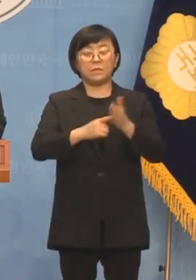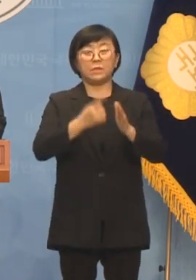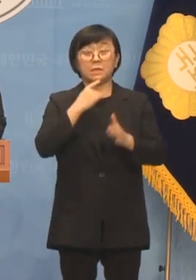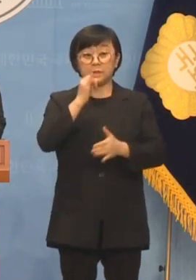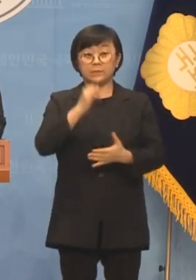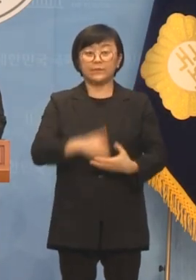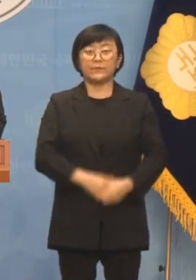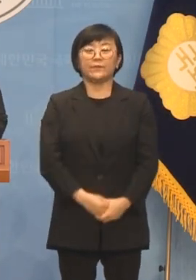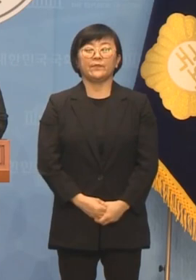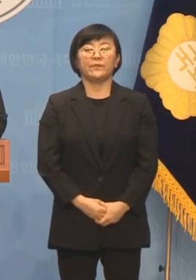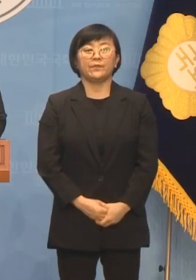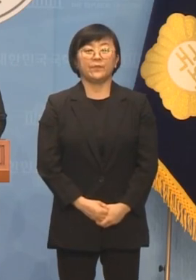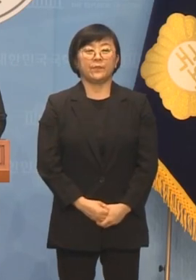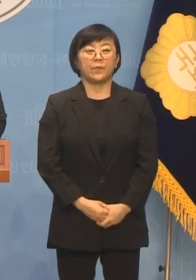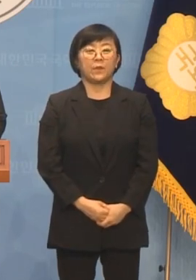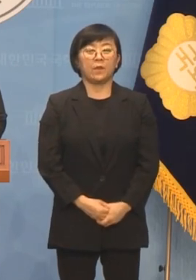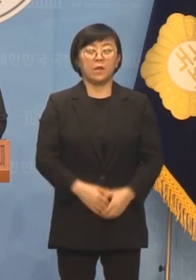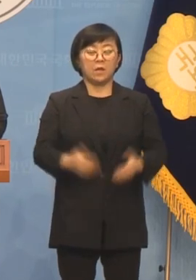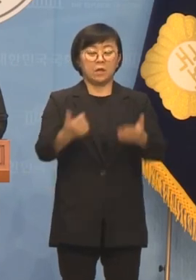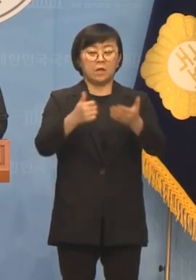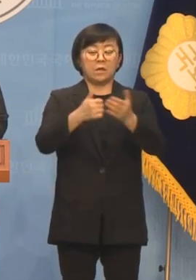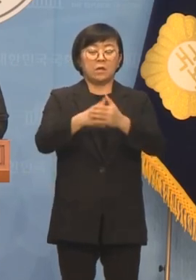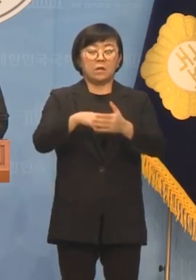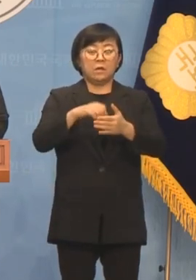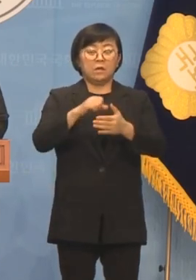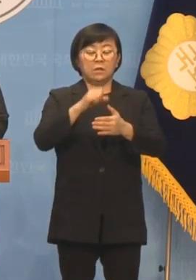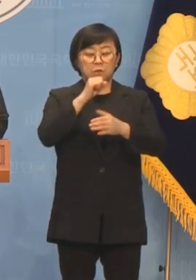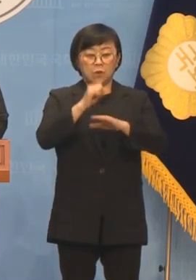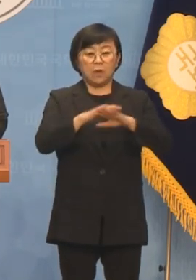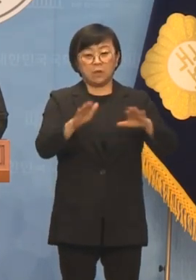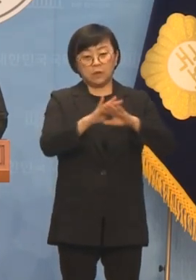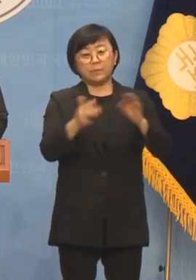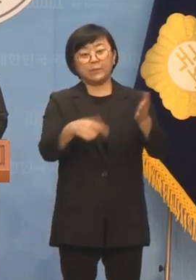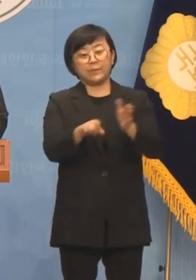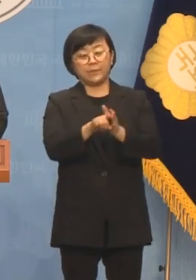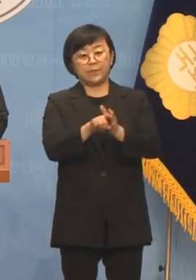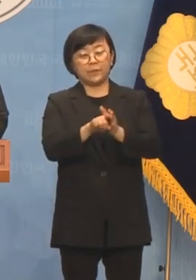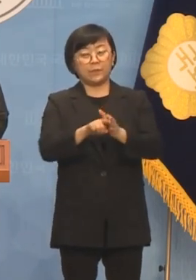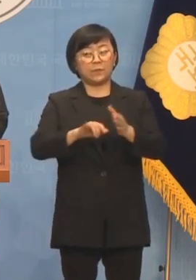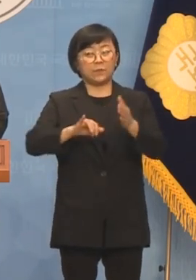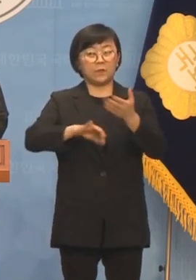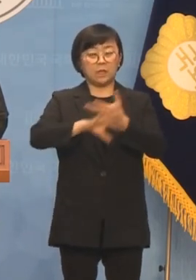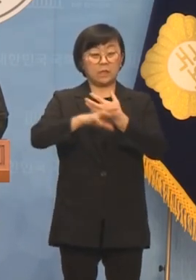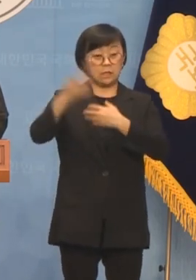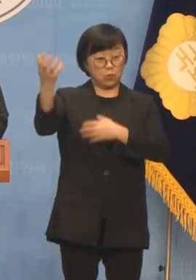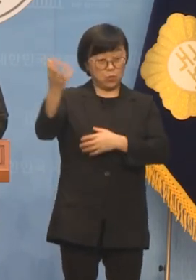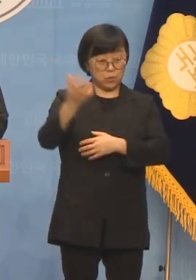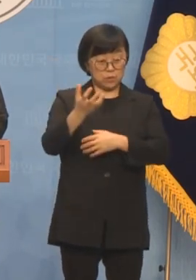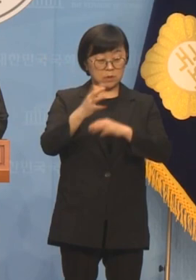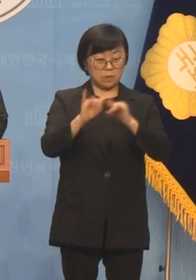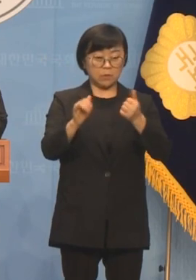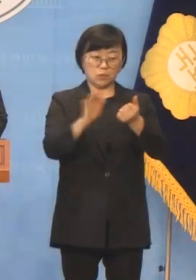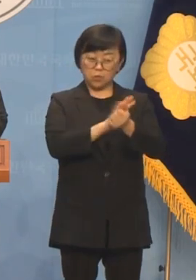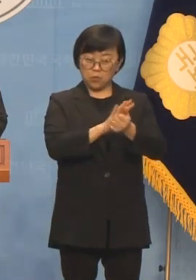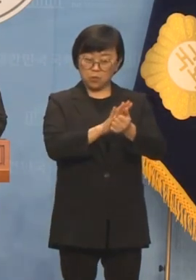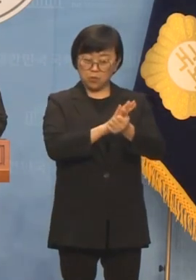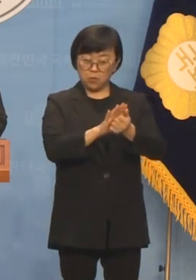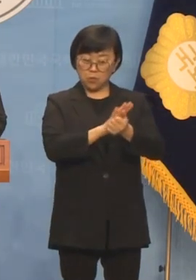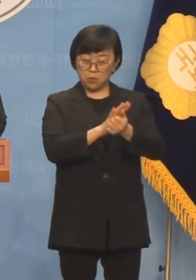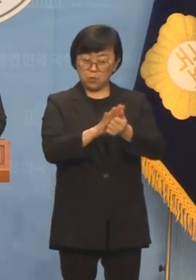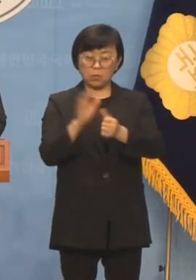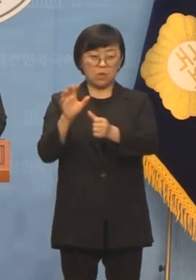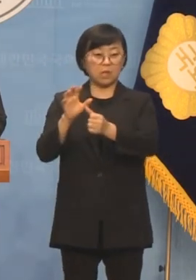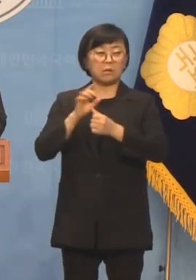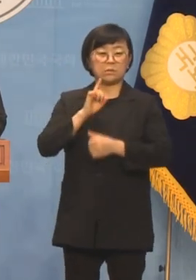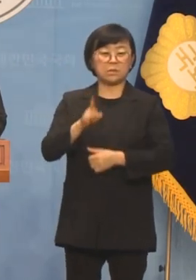있습니다. 생산성 문제를 해결하기 위해 해외 노동자를 들여와 돌봄 등으로